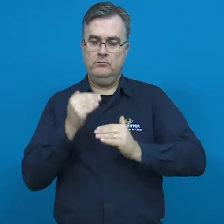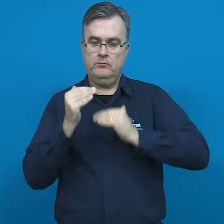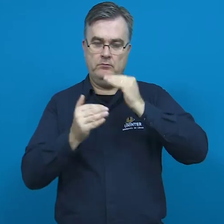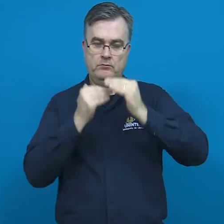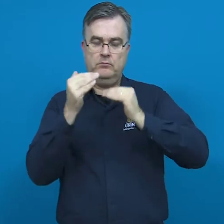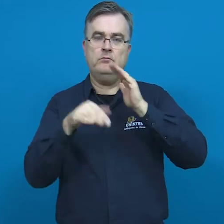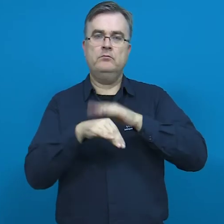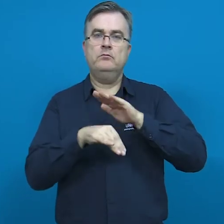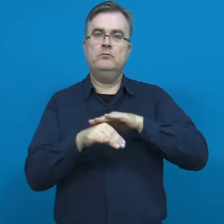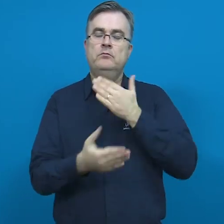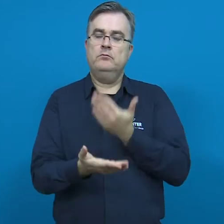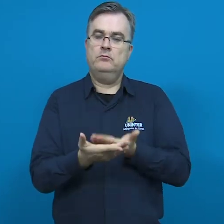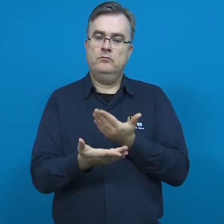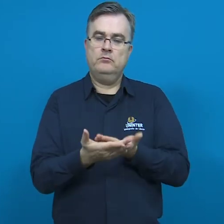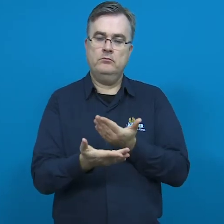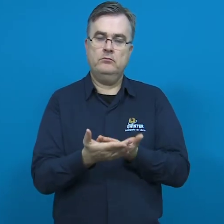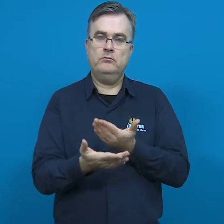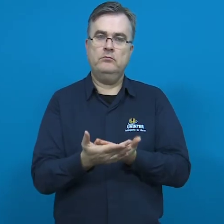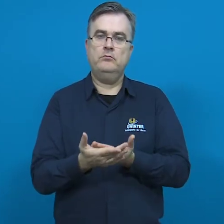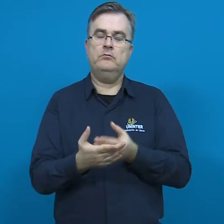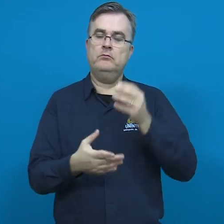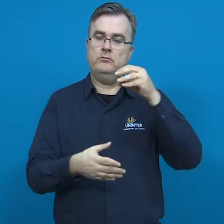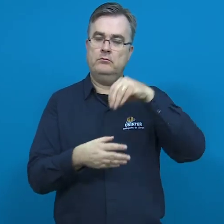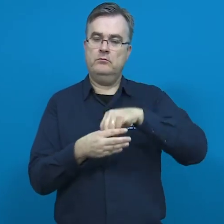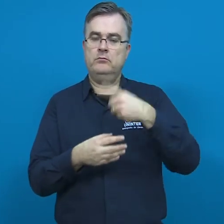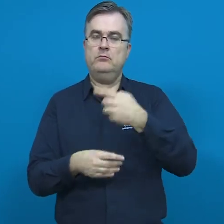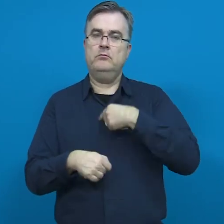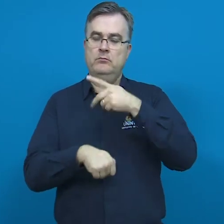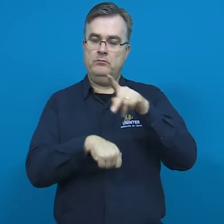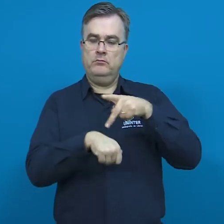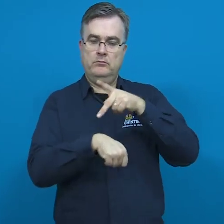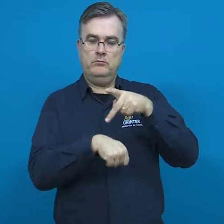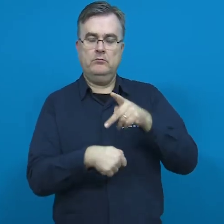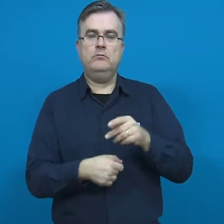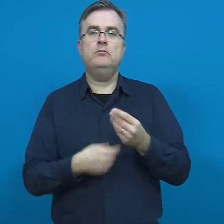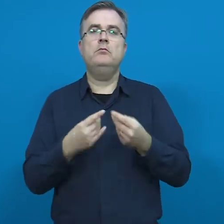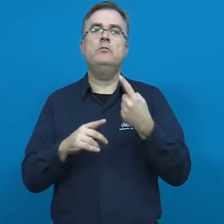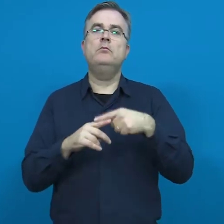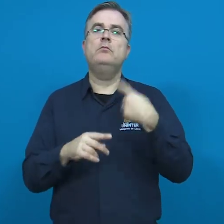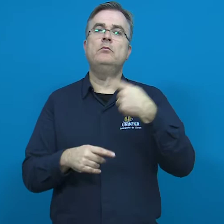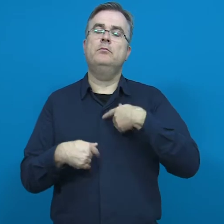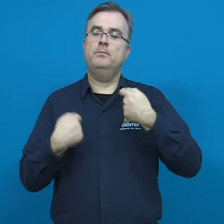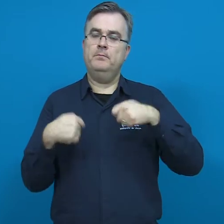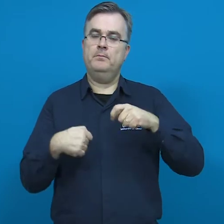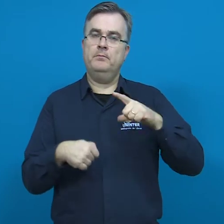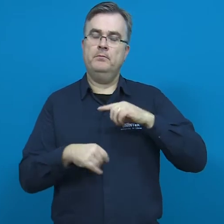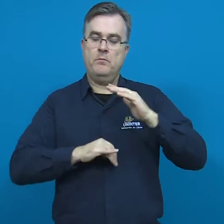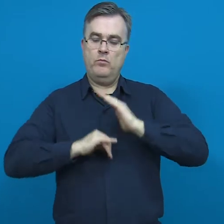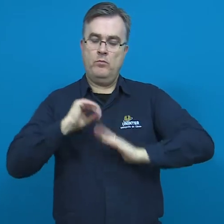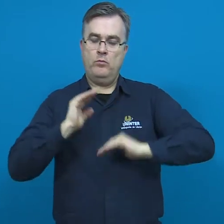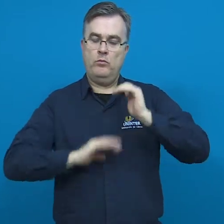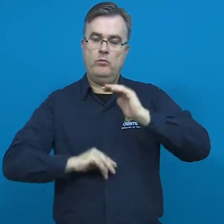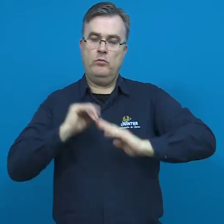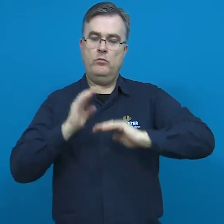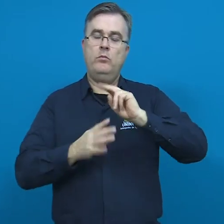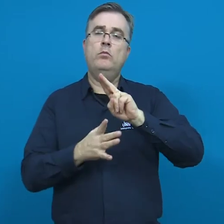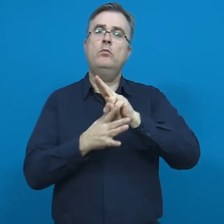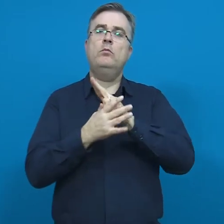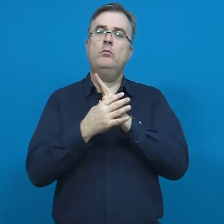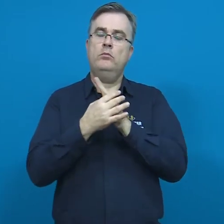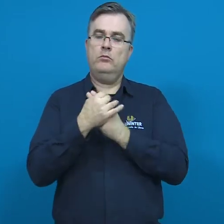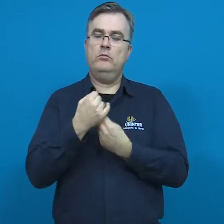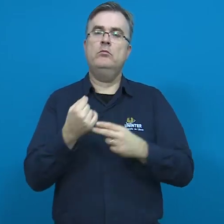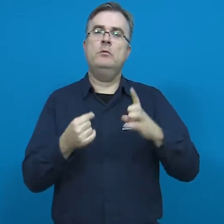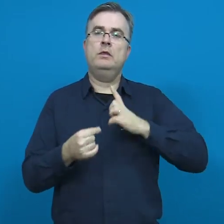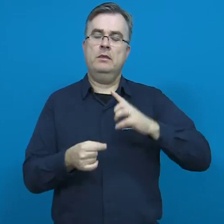assim, de evolução dessas escolas dentro do nosso país, porque precisamos ter profissionais